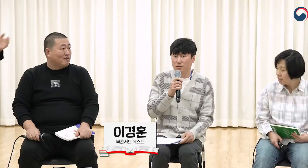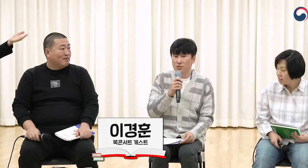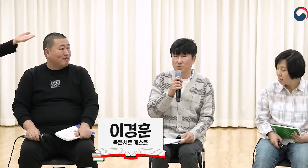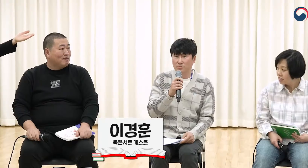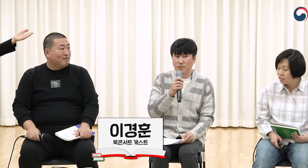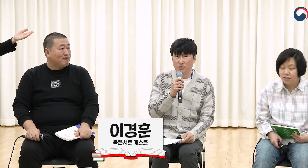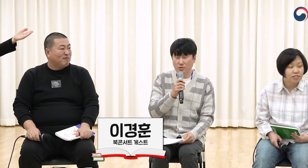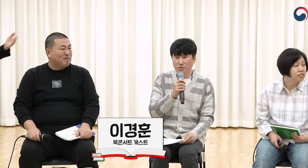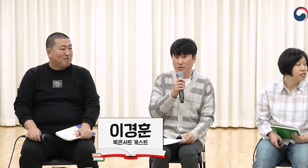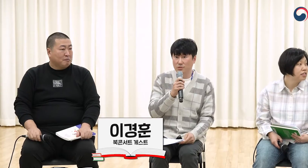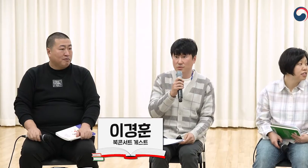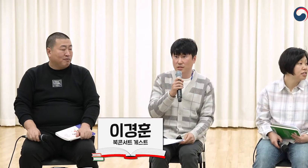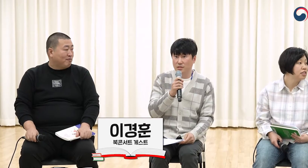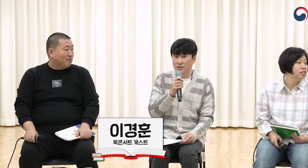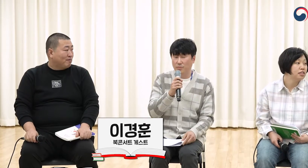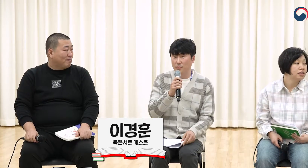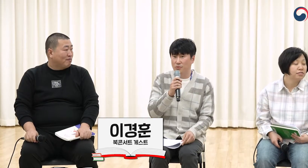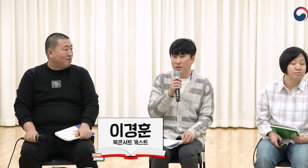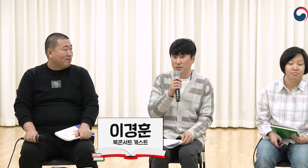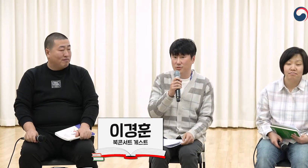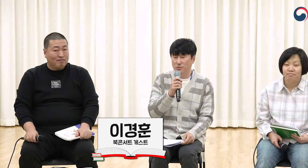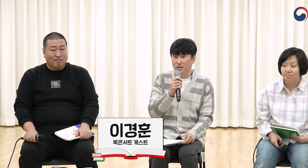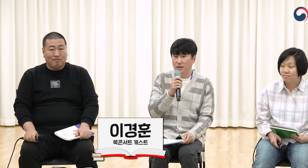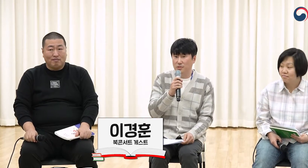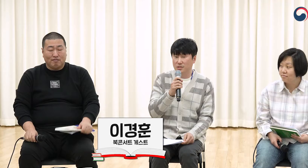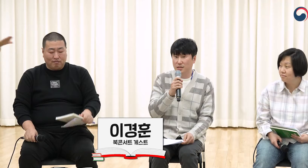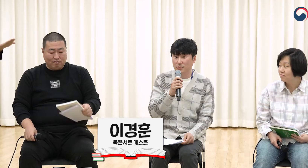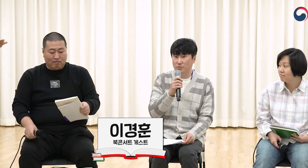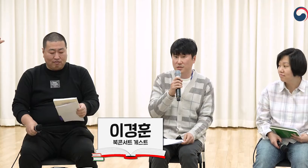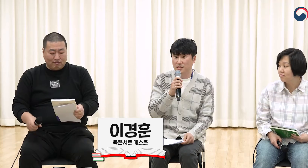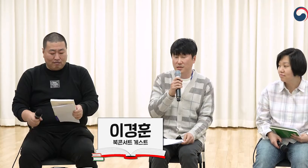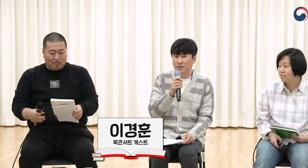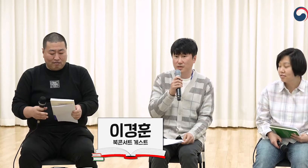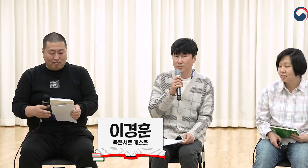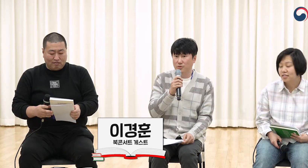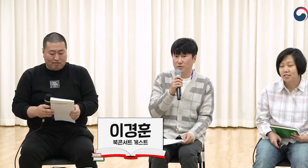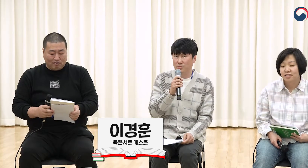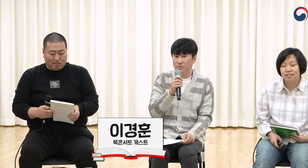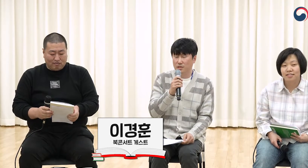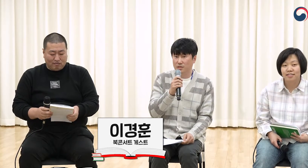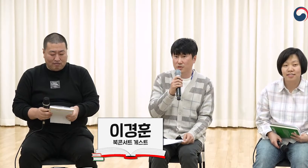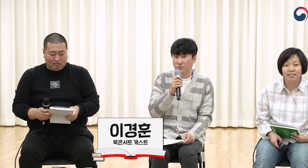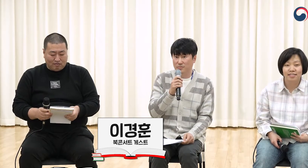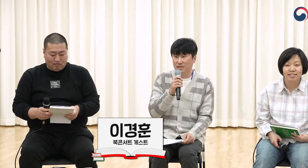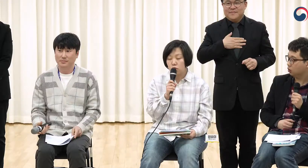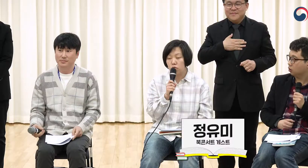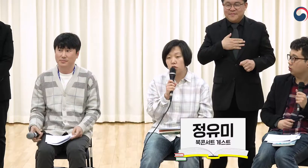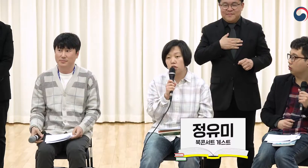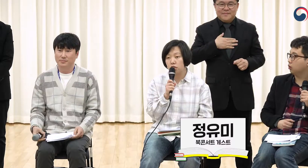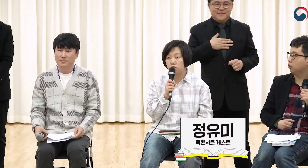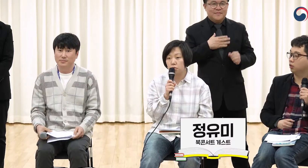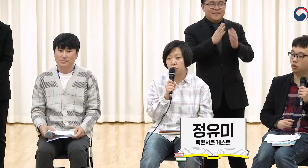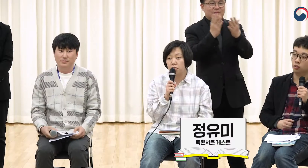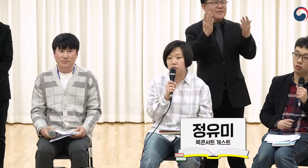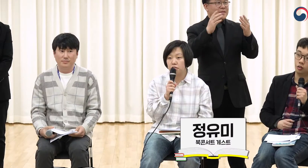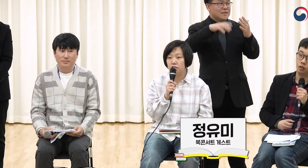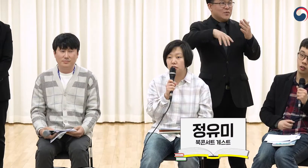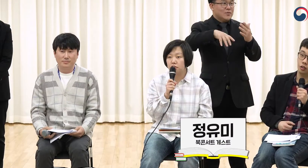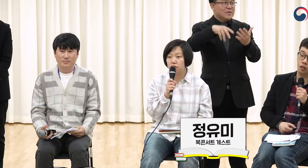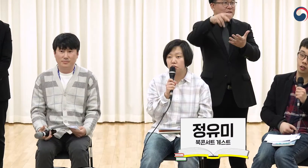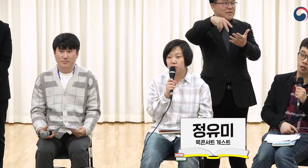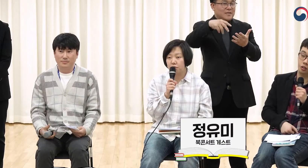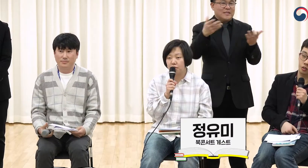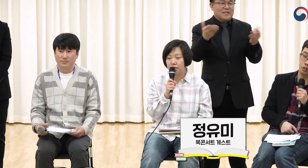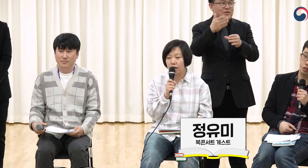합니다. 2023년 읽기 쉬운 책 배포 기간에 선정된 남양시 장애인 복지관의 평생교육팀장 이경훈입니다. 도서관에서 근무하고